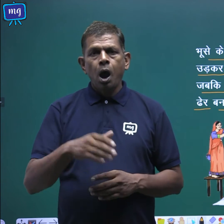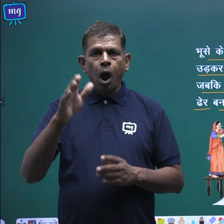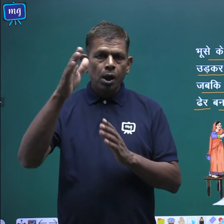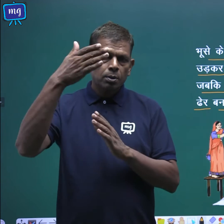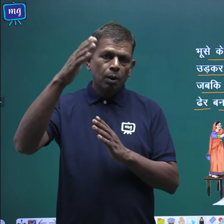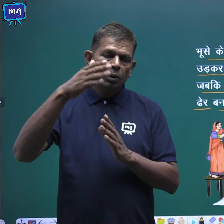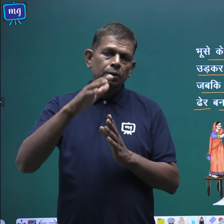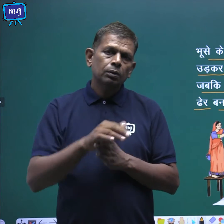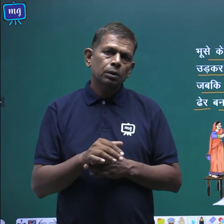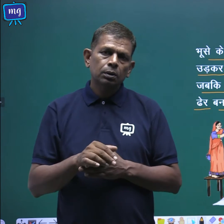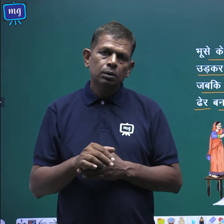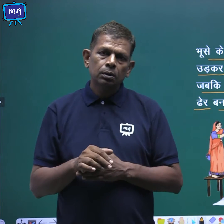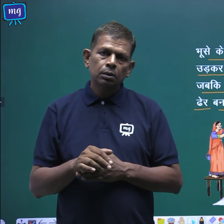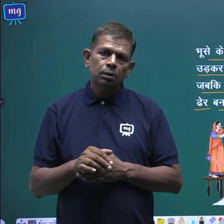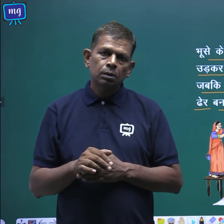द्वारा